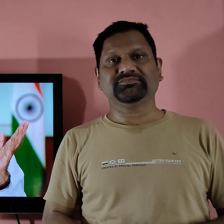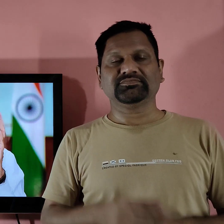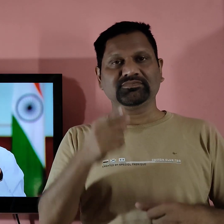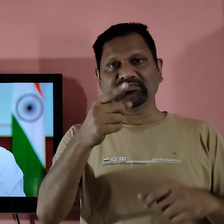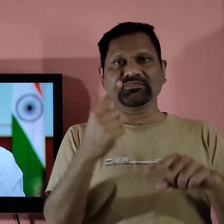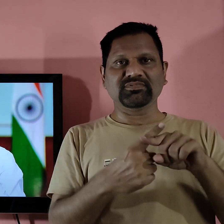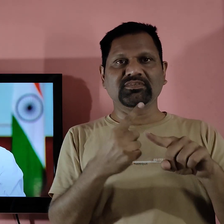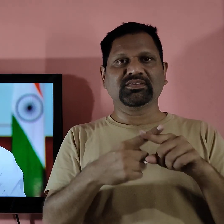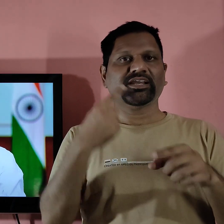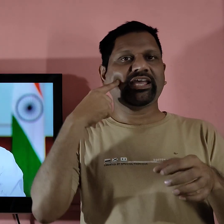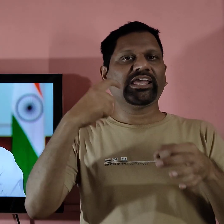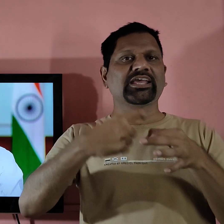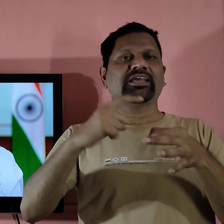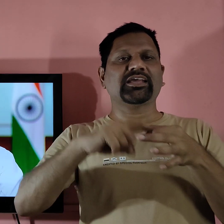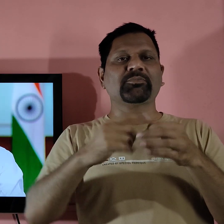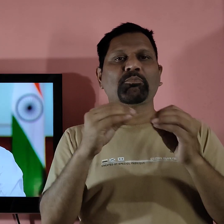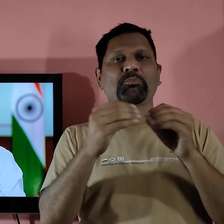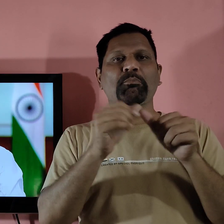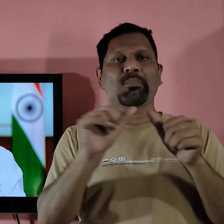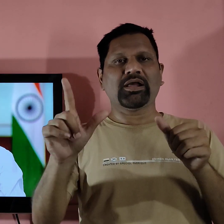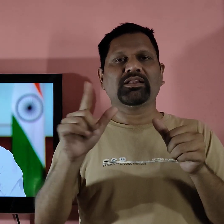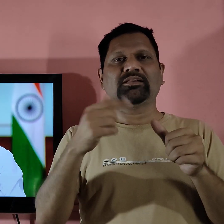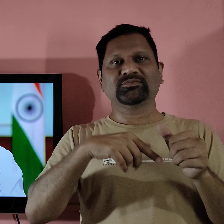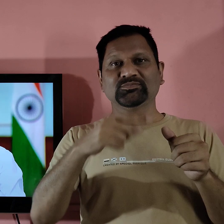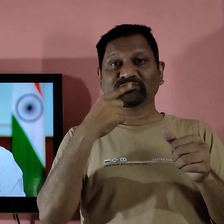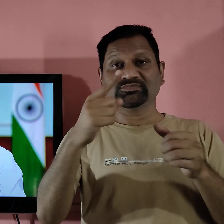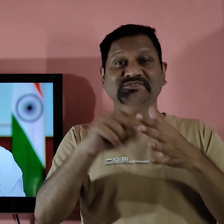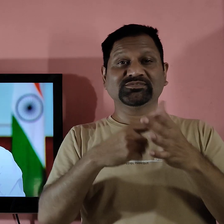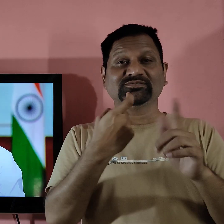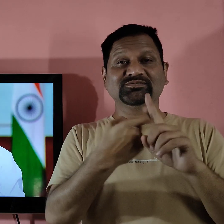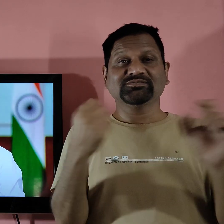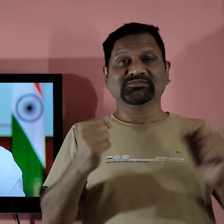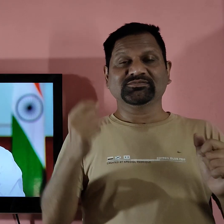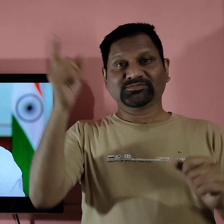और जैसे इकबाल जी ने अभी बताया, जम्मू कश्मीर के अपने साथी ने,